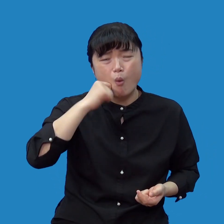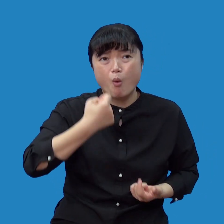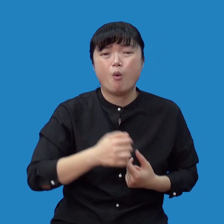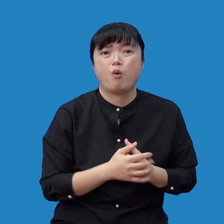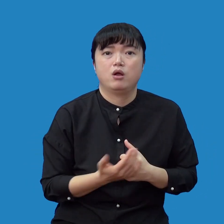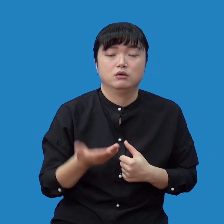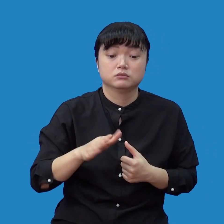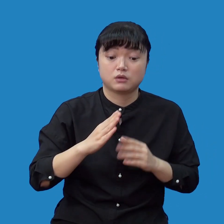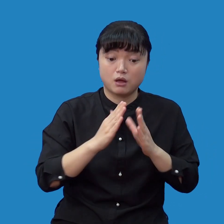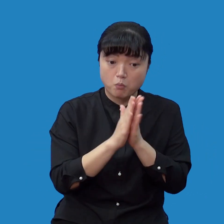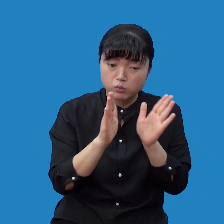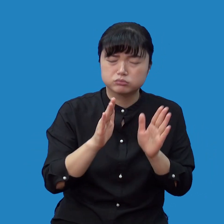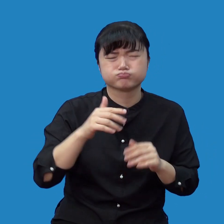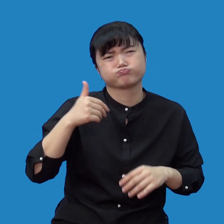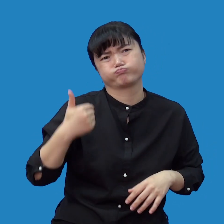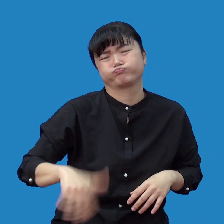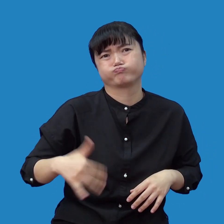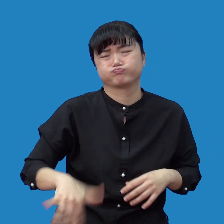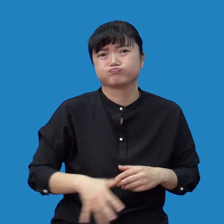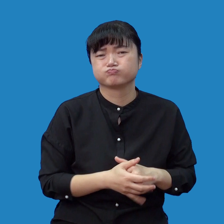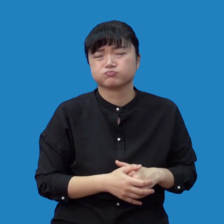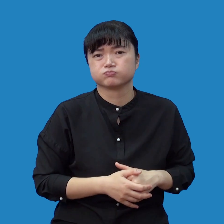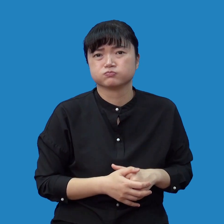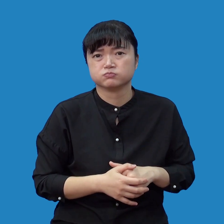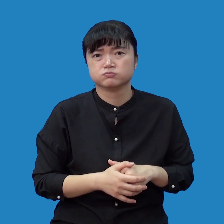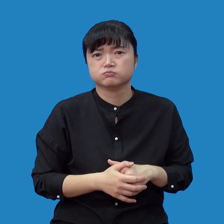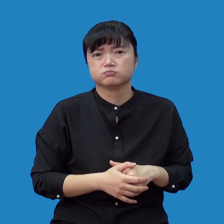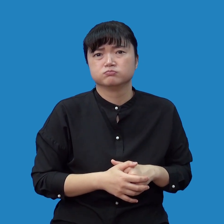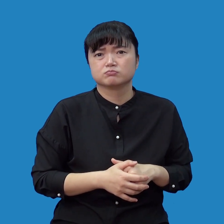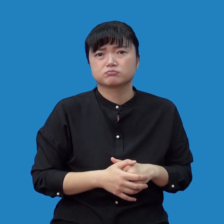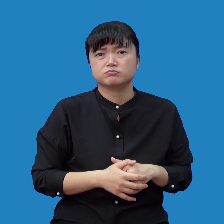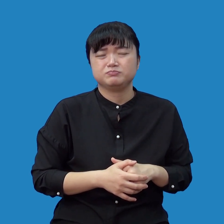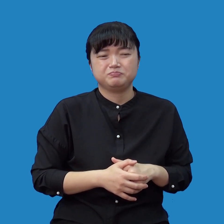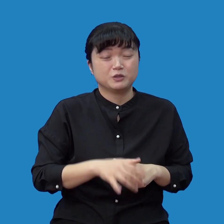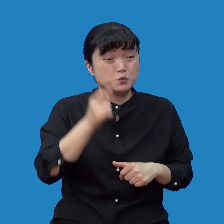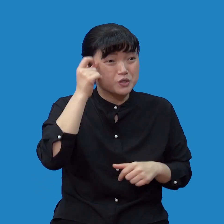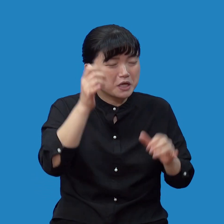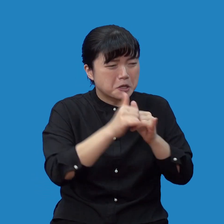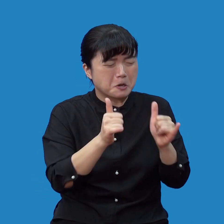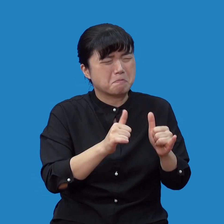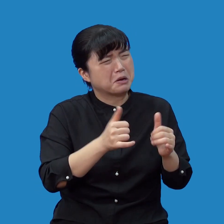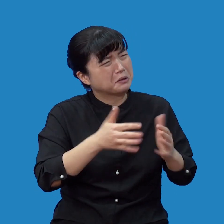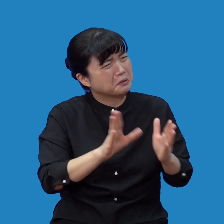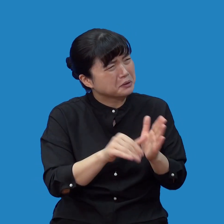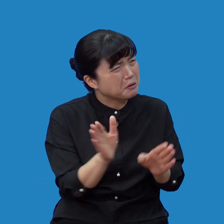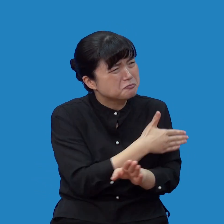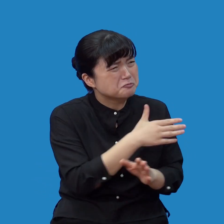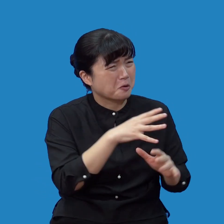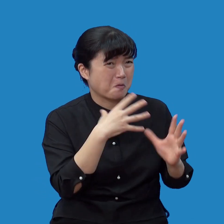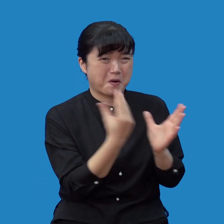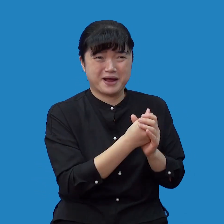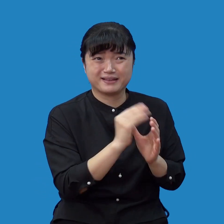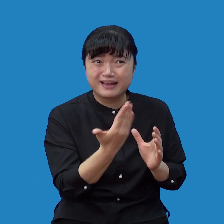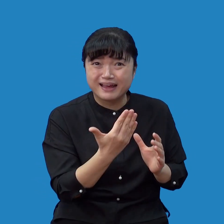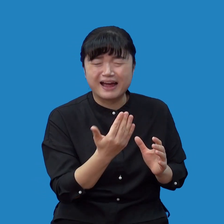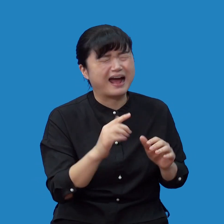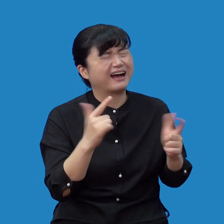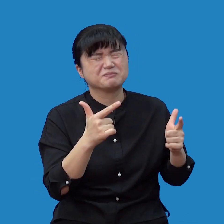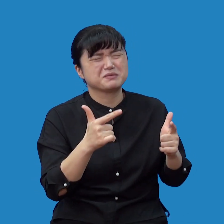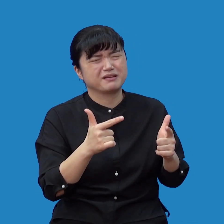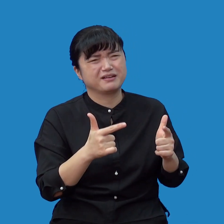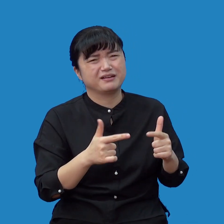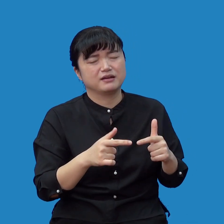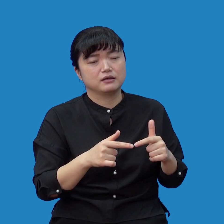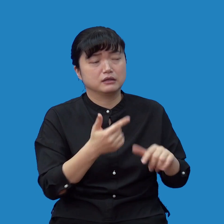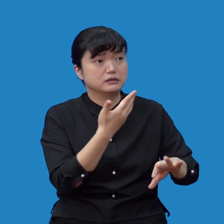위대함이 드러납니다. 위대한 인물은 날 때부터 그냥 완성형으로 태어나는 게 아니죠. 남들이 쉽게 받아들일 수